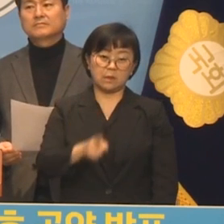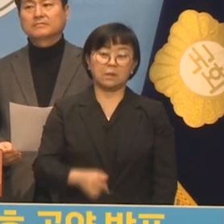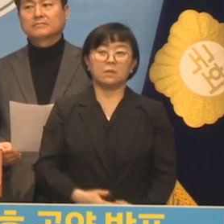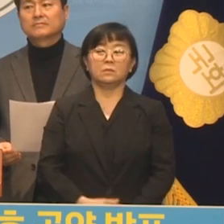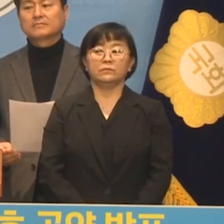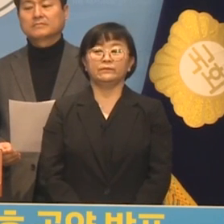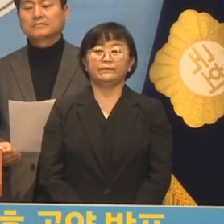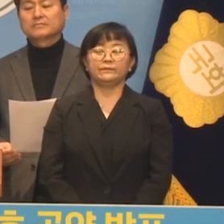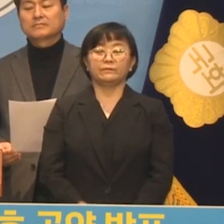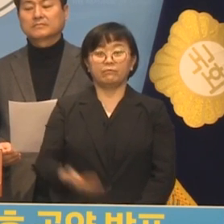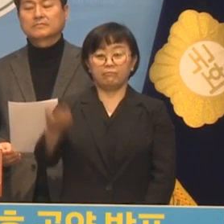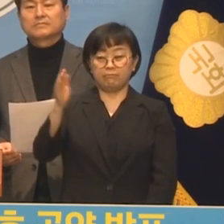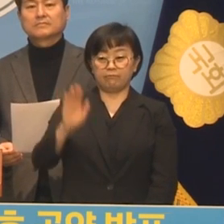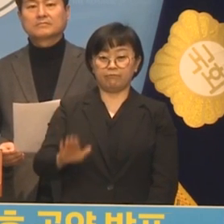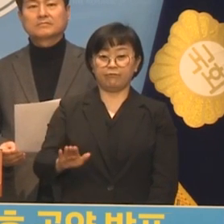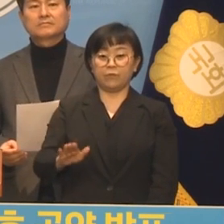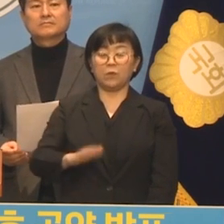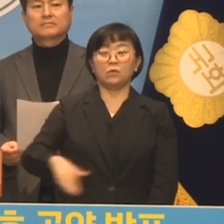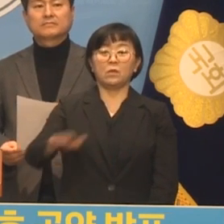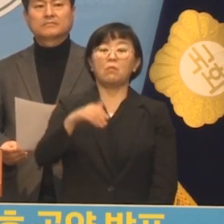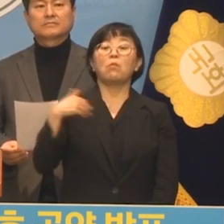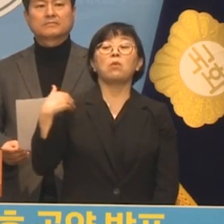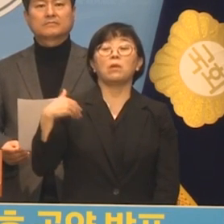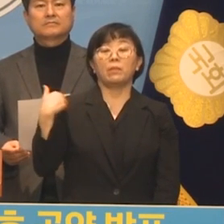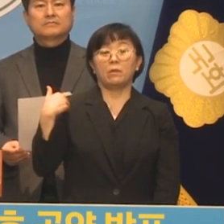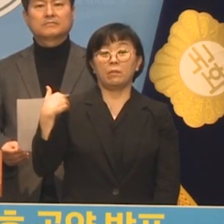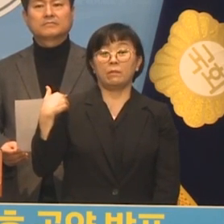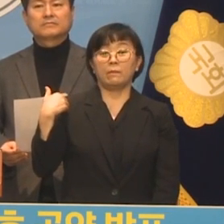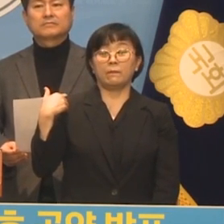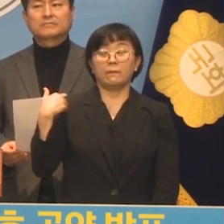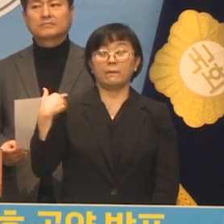상황입니다. 그런데 우리가 모르고 있었던